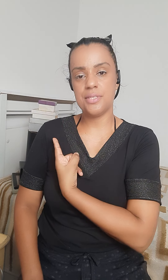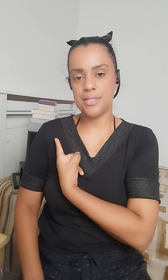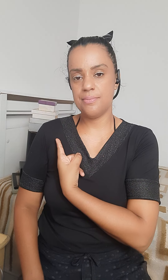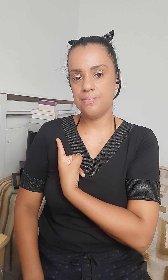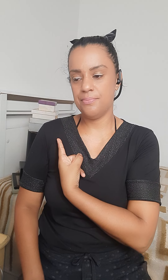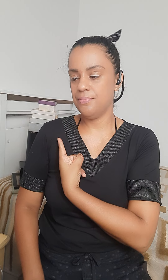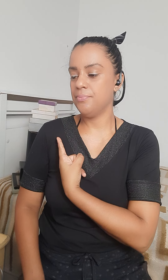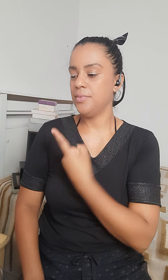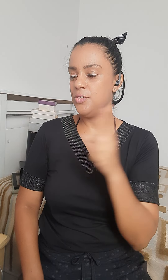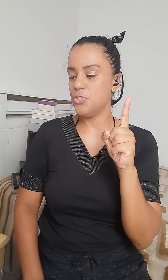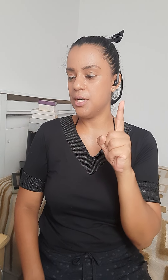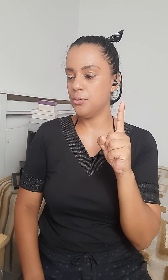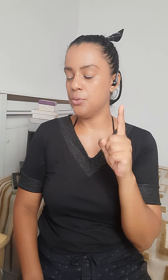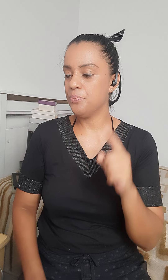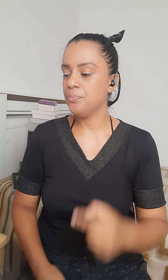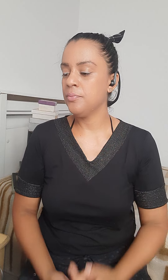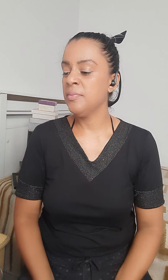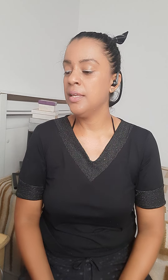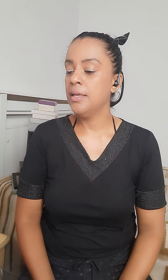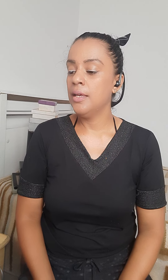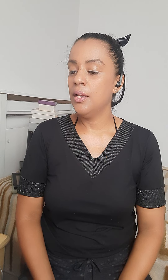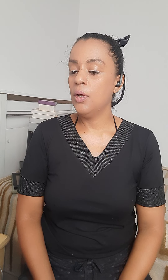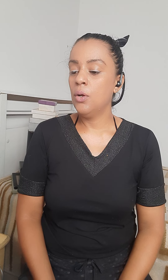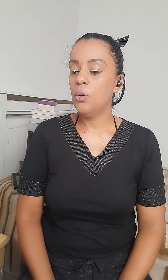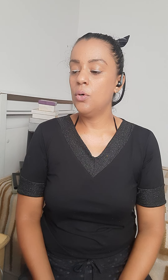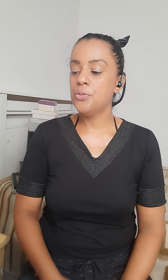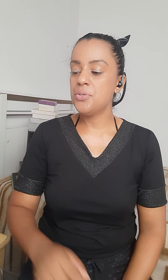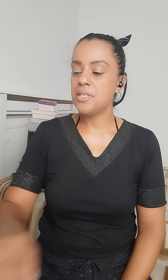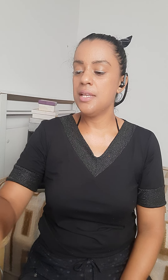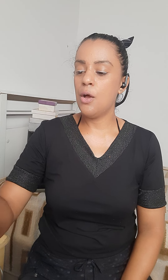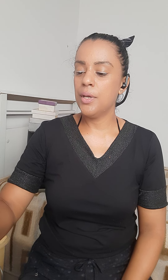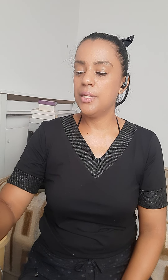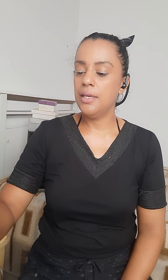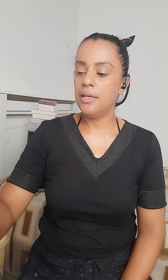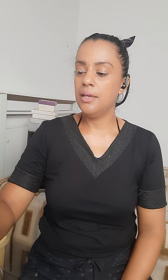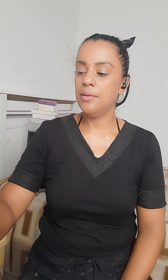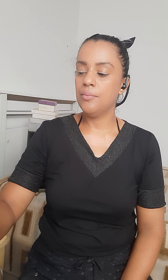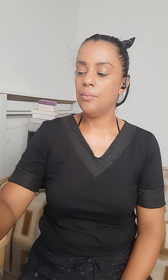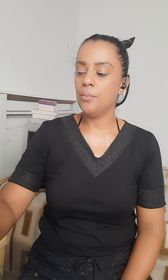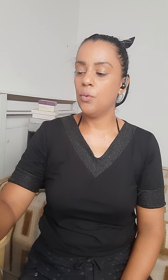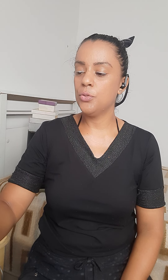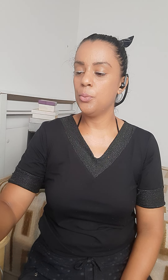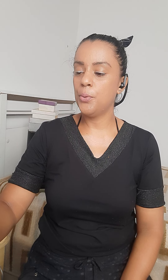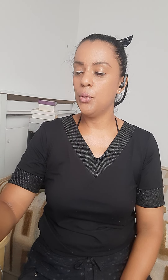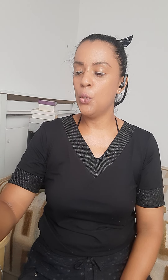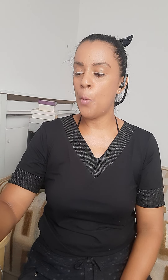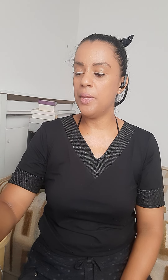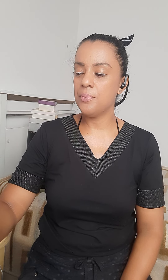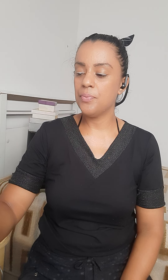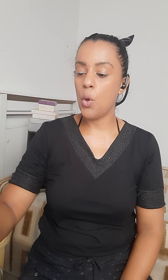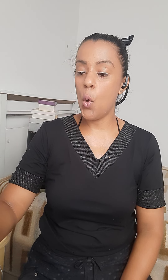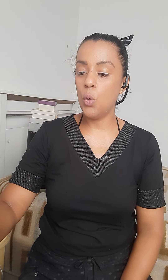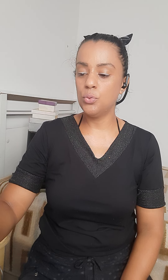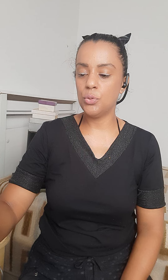Nós. Indicador. Outro sinal aqui, outro pronome, outro,